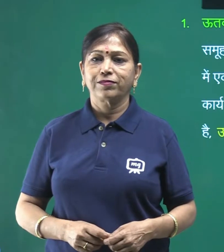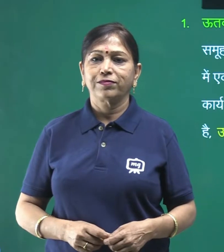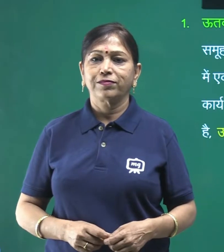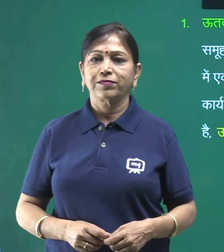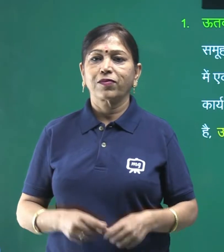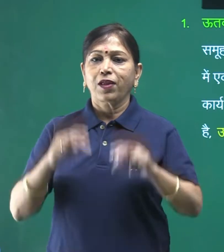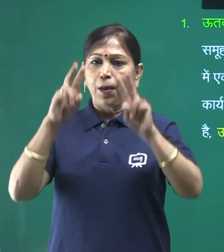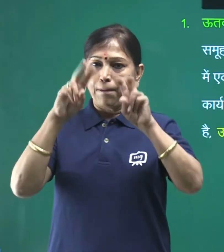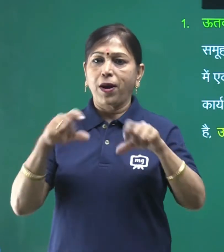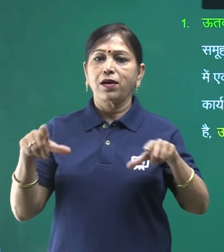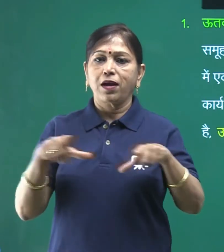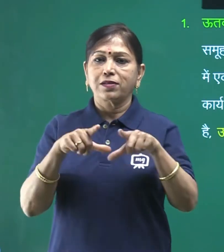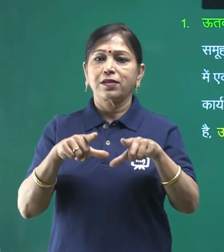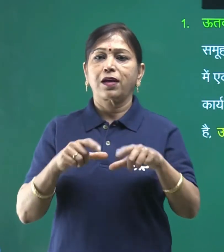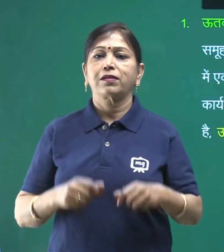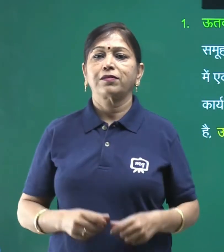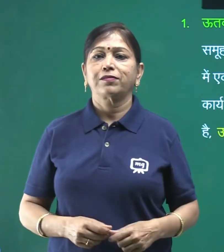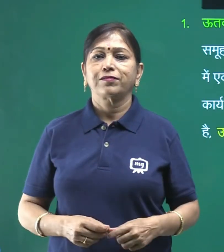पाठ का सार।